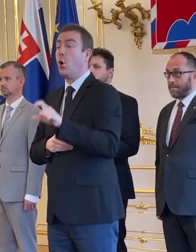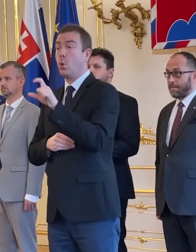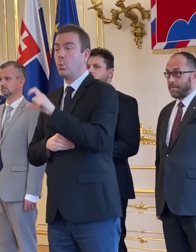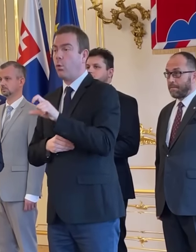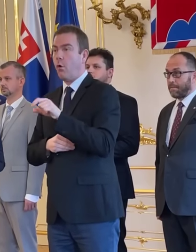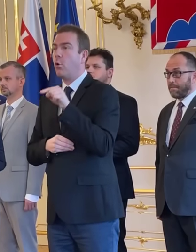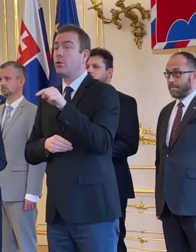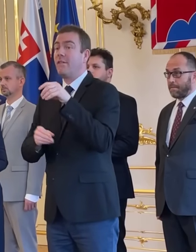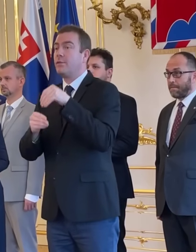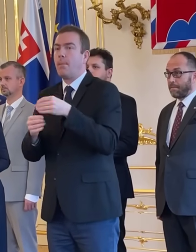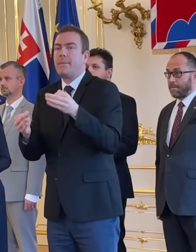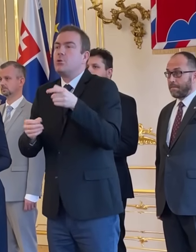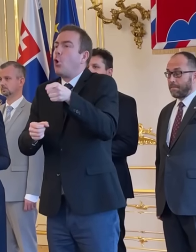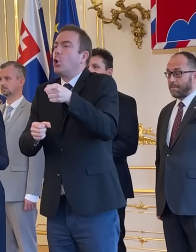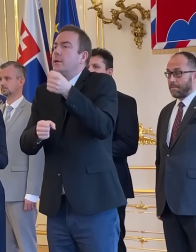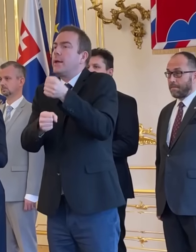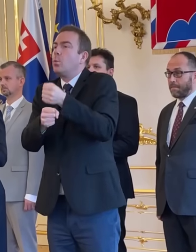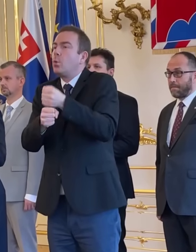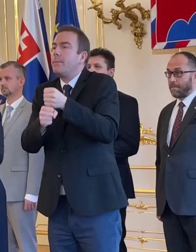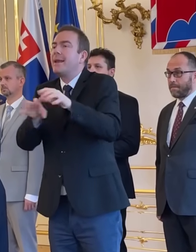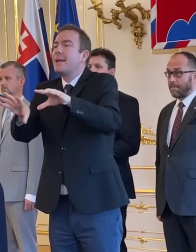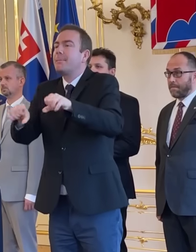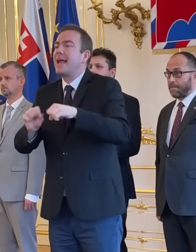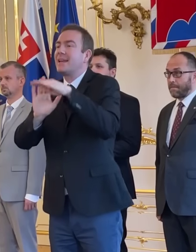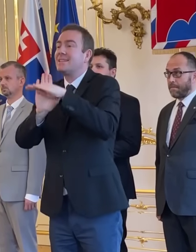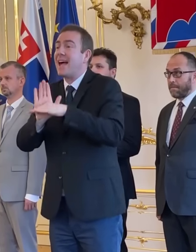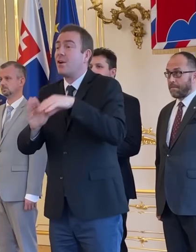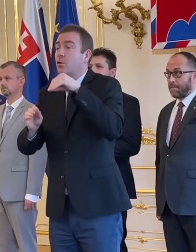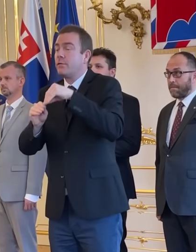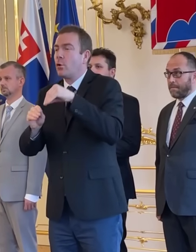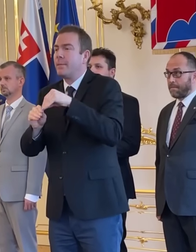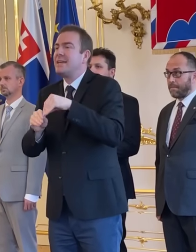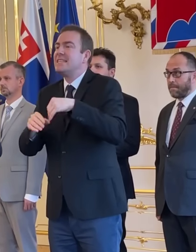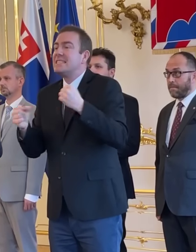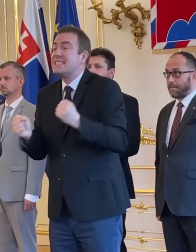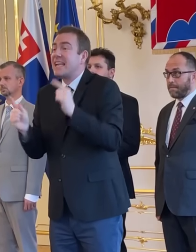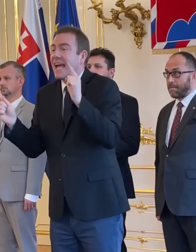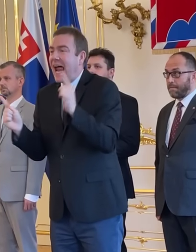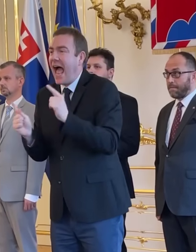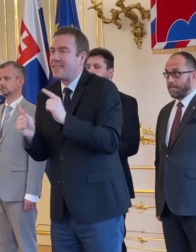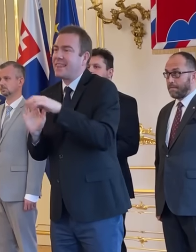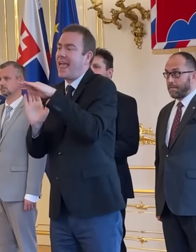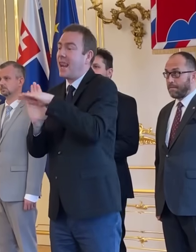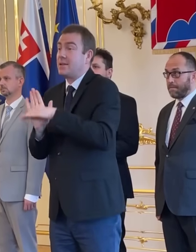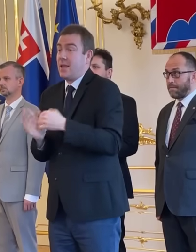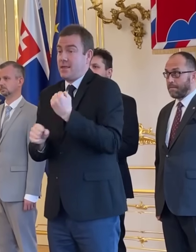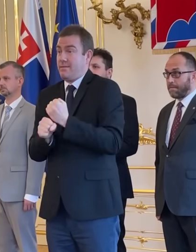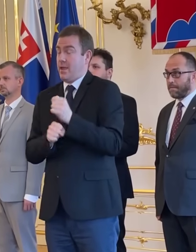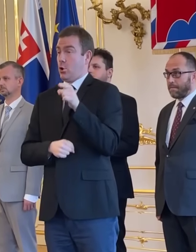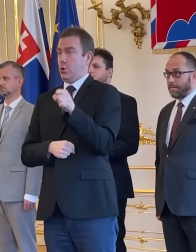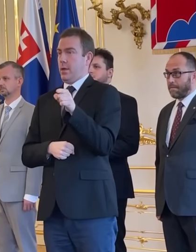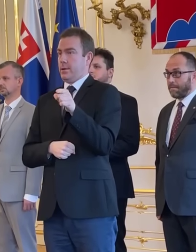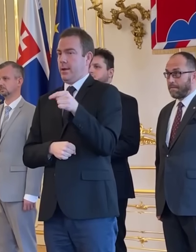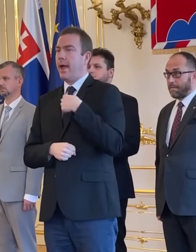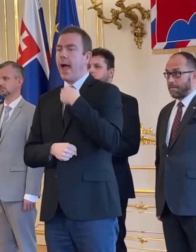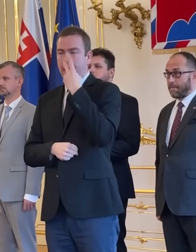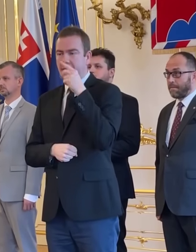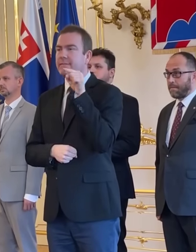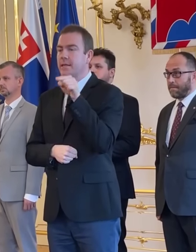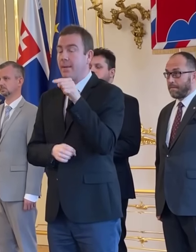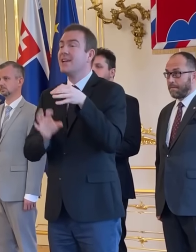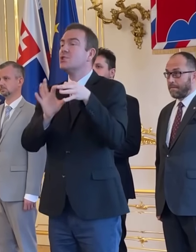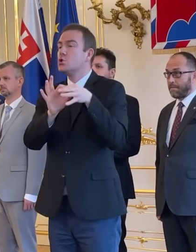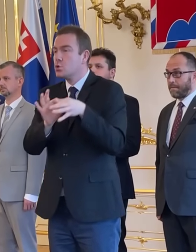na skrátené legislatívne konanie. A je tam kauzálna súvislosť, príčinná súvislosť medzi tým zrýchleným konaním a obsahom,